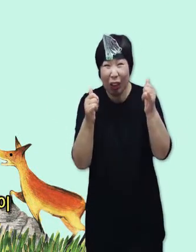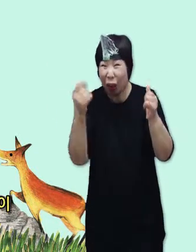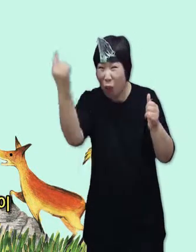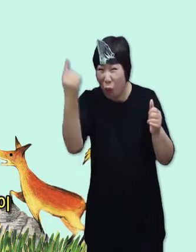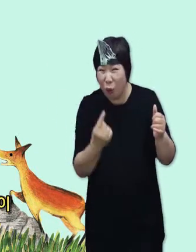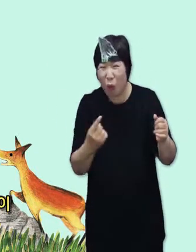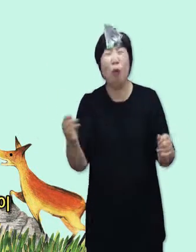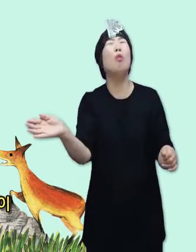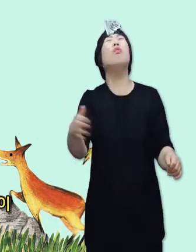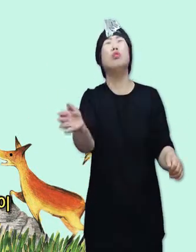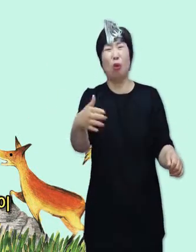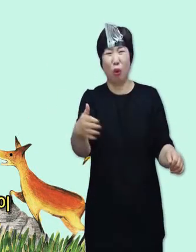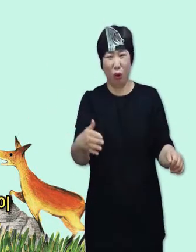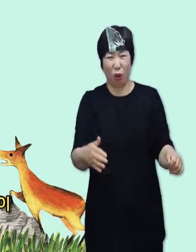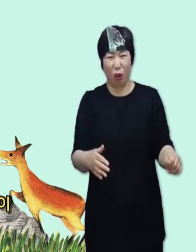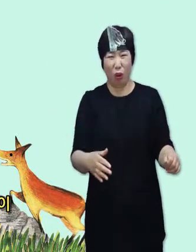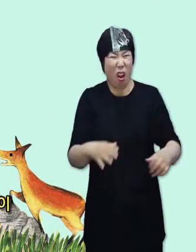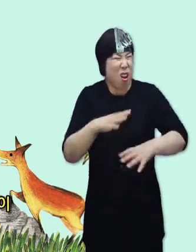사냥꾼도 없고